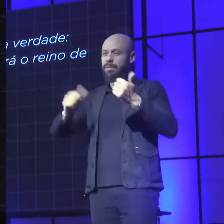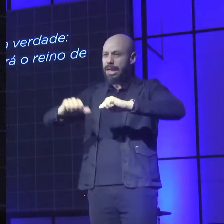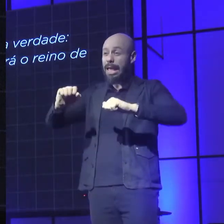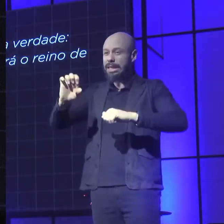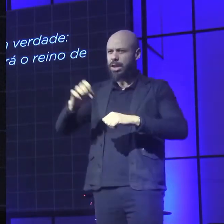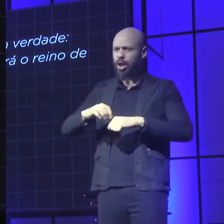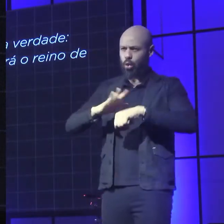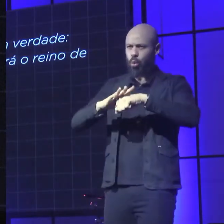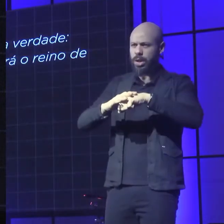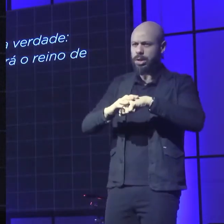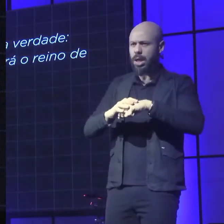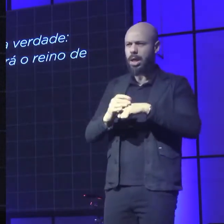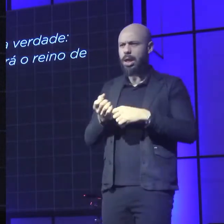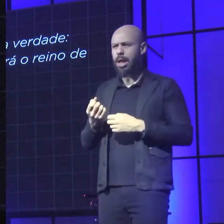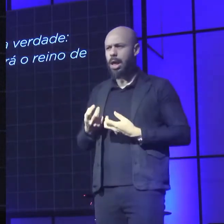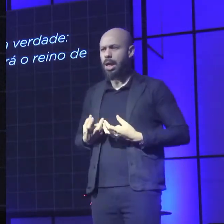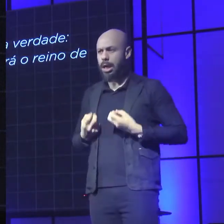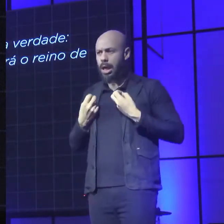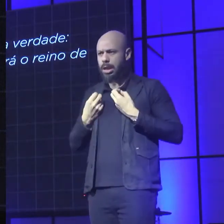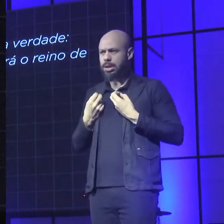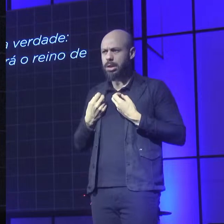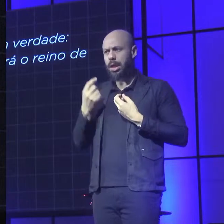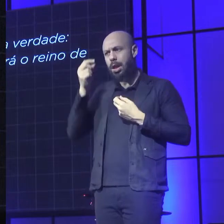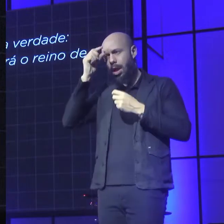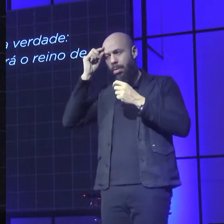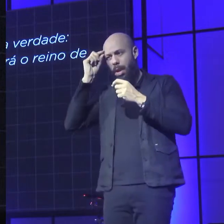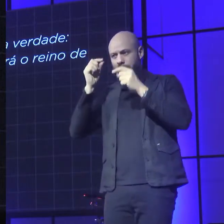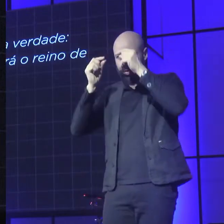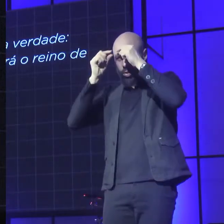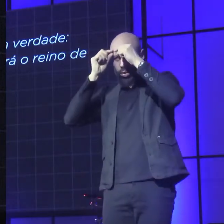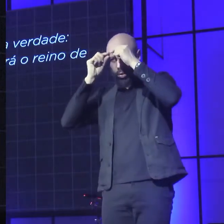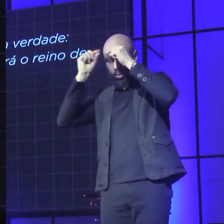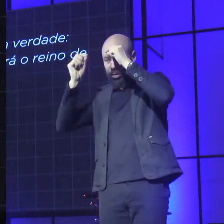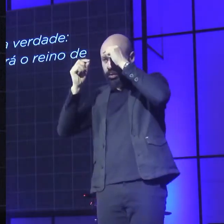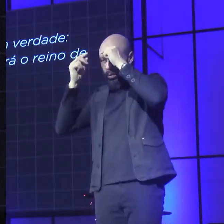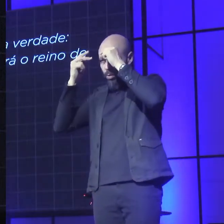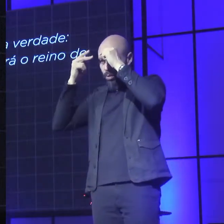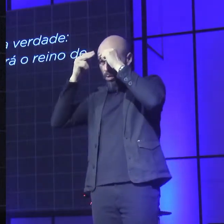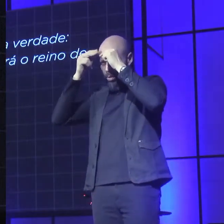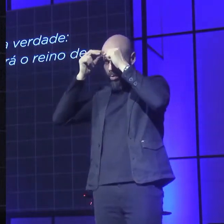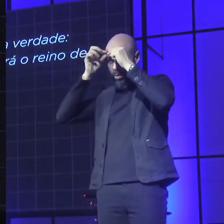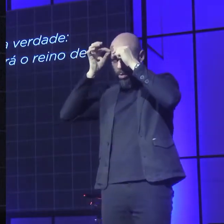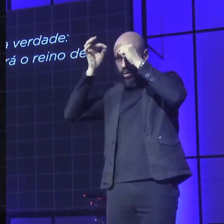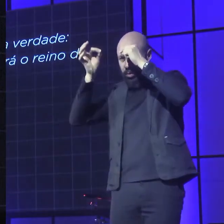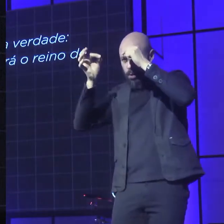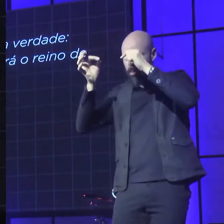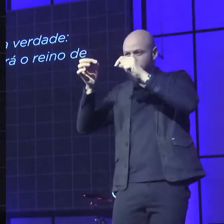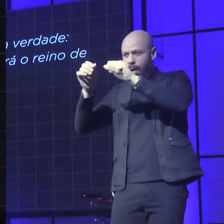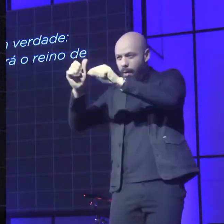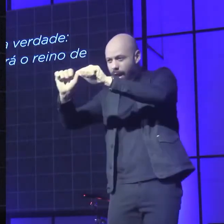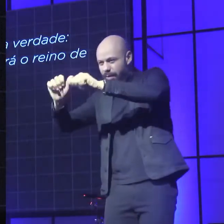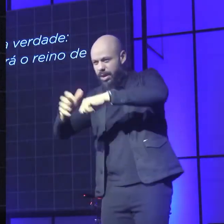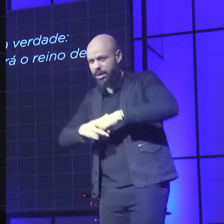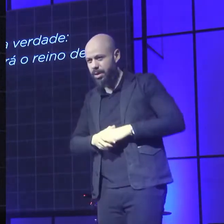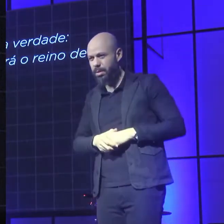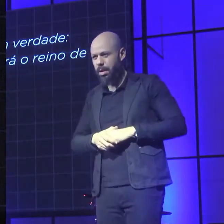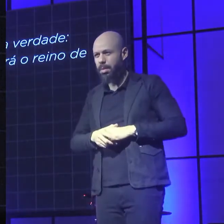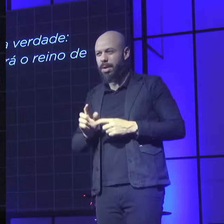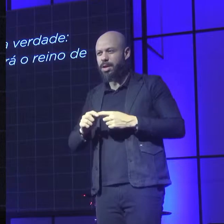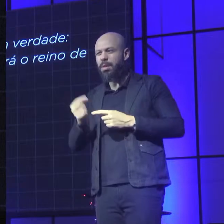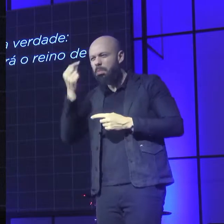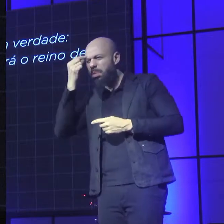fui, e ela precisou remover aqui um pequeno tumor, não é tumor, é uma manchinha, um